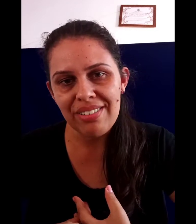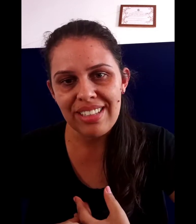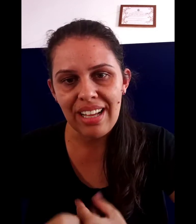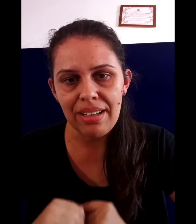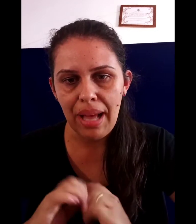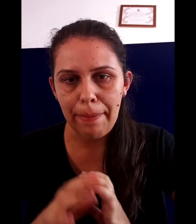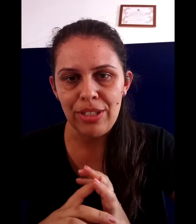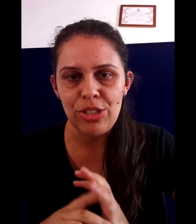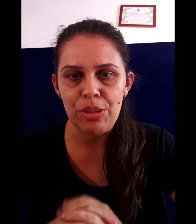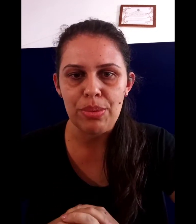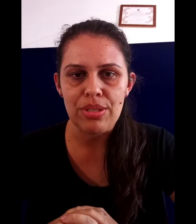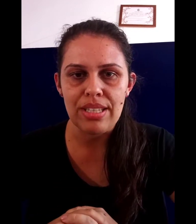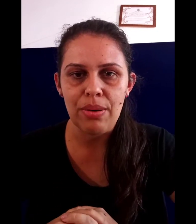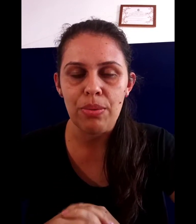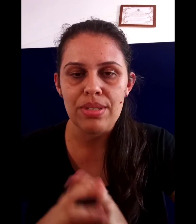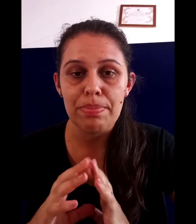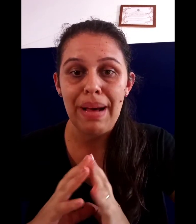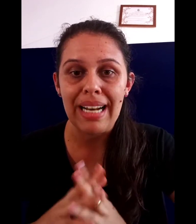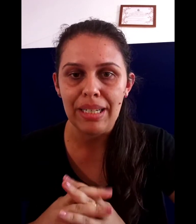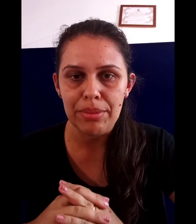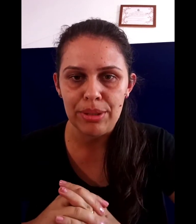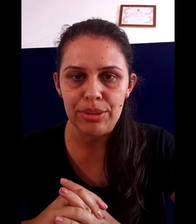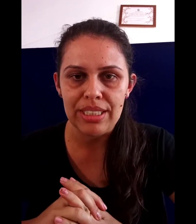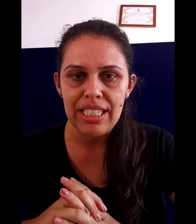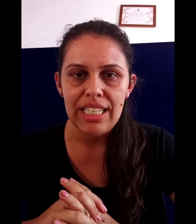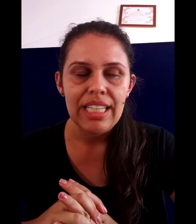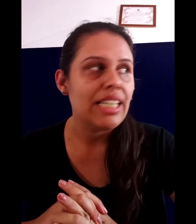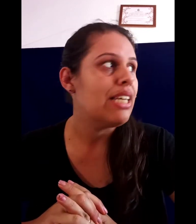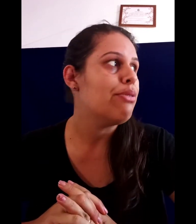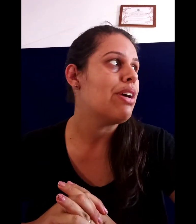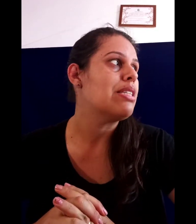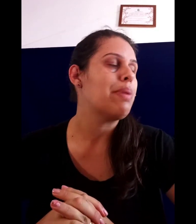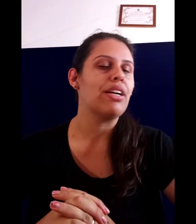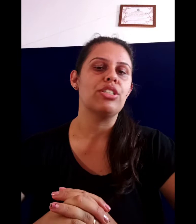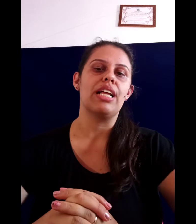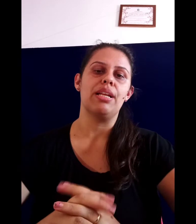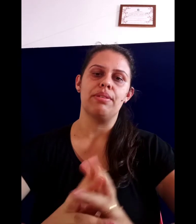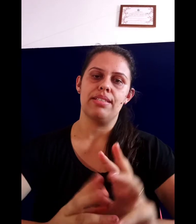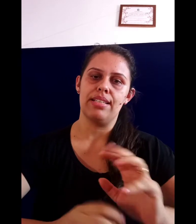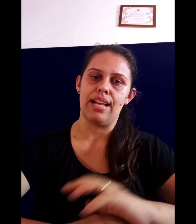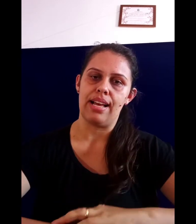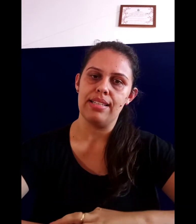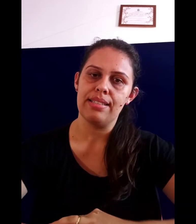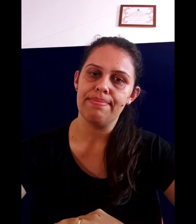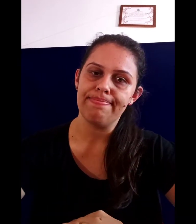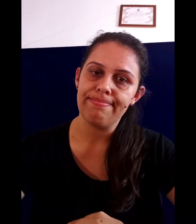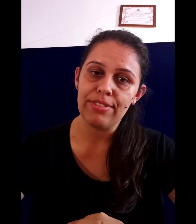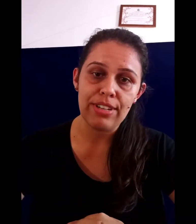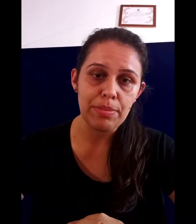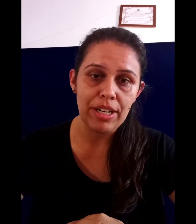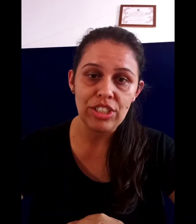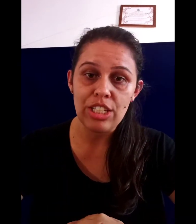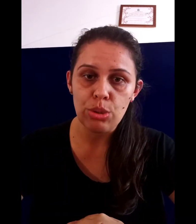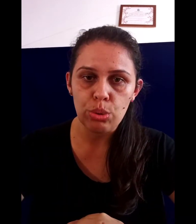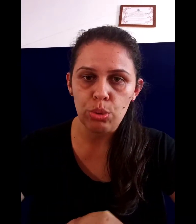tá? Rapidinho para você alguns parâmetros que faz parte da língua de sinais, faz parte da estrutura,